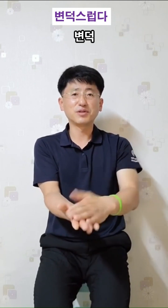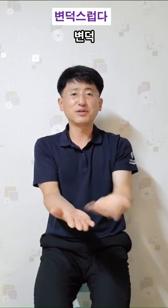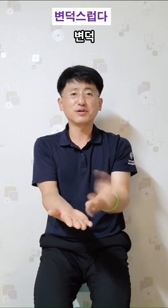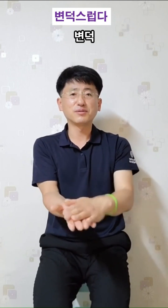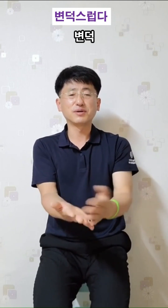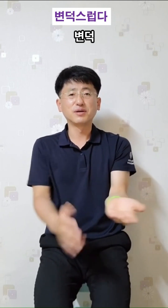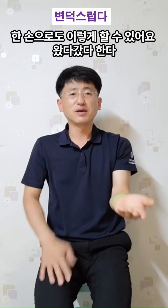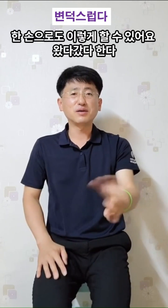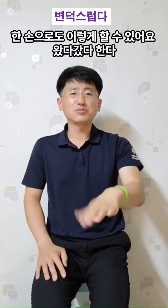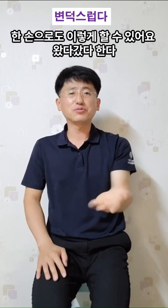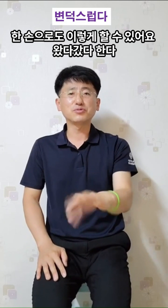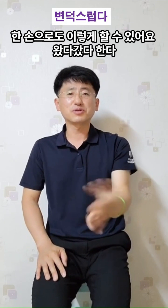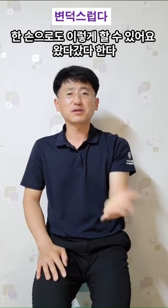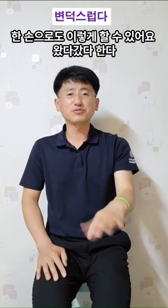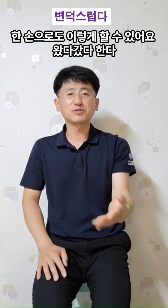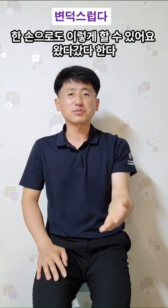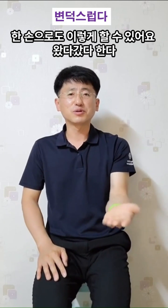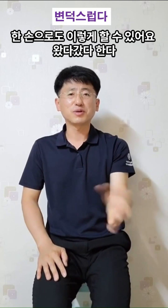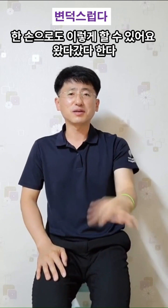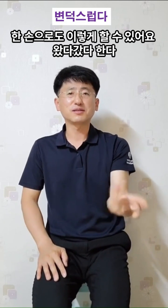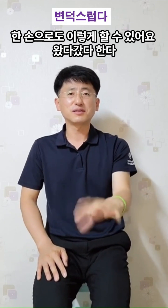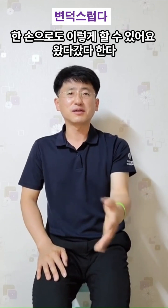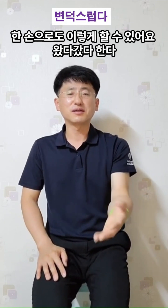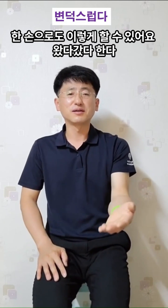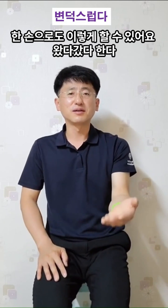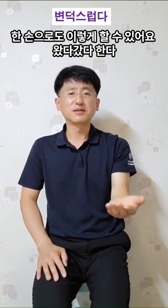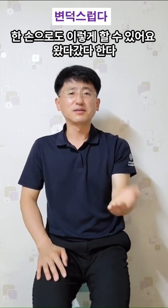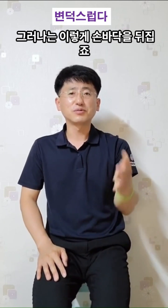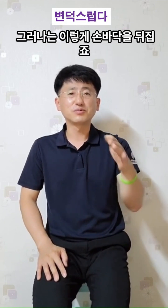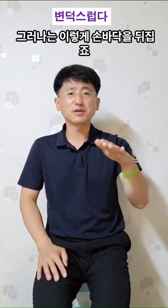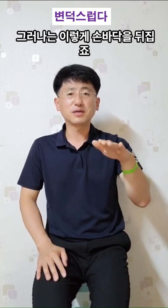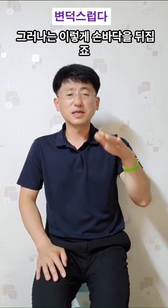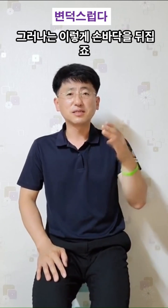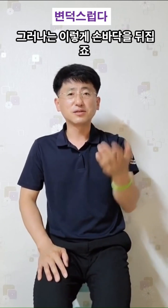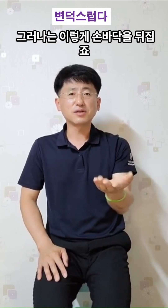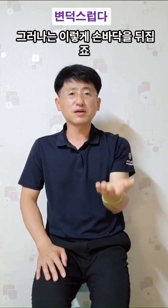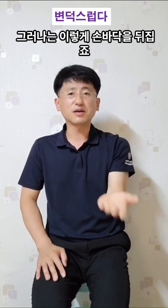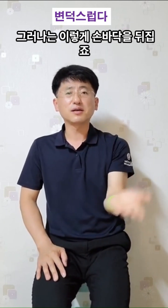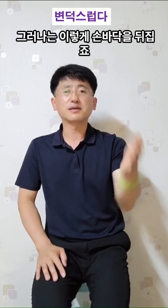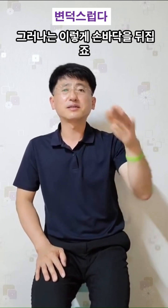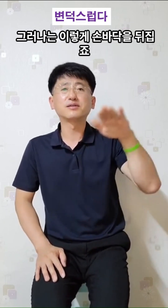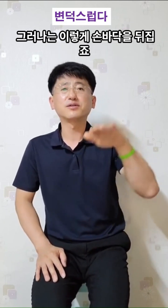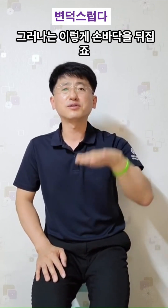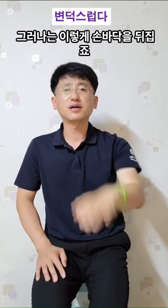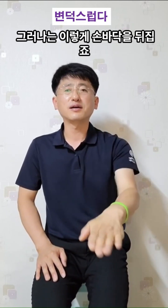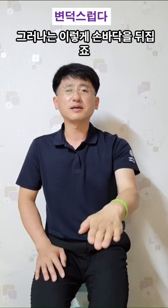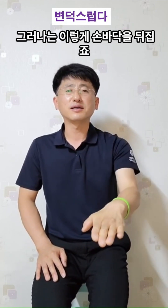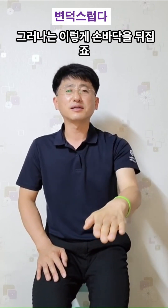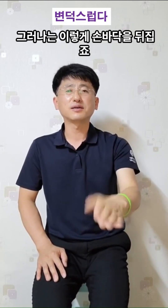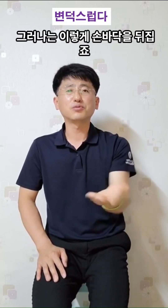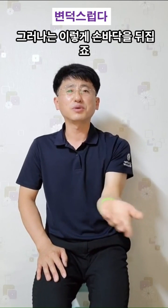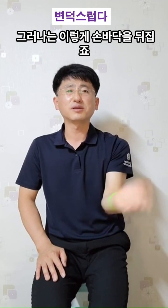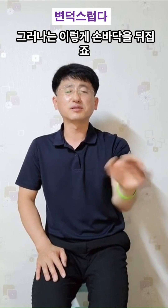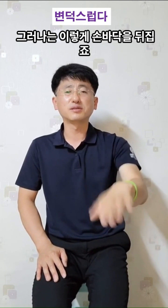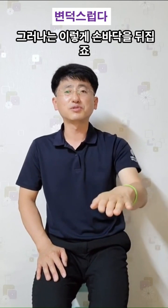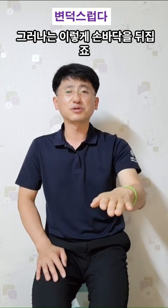변덕. 한 손으로도 이렇게 할 수 있어요. 이렇게 왔다 갔다 한다. 이게 우리가 그러나 이렇게 손바닥을 뒤집죠.